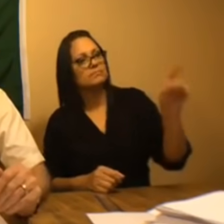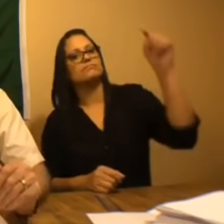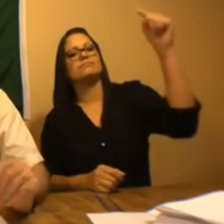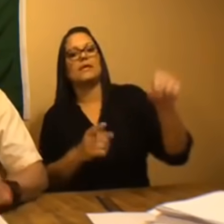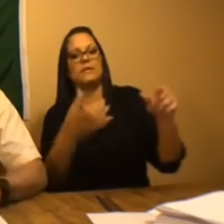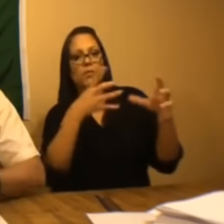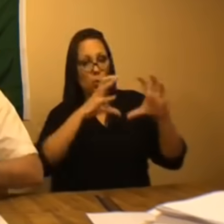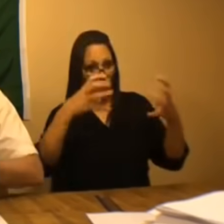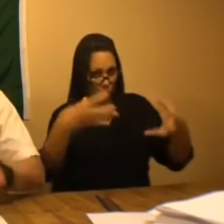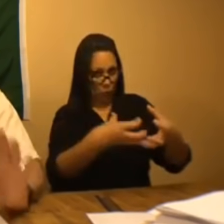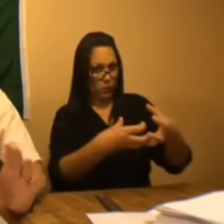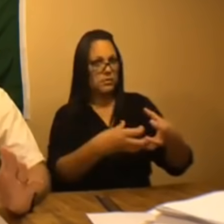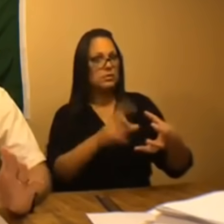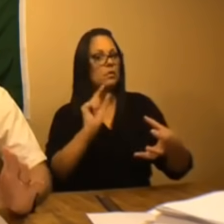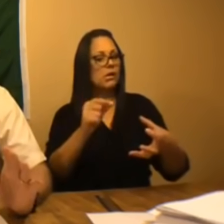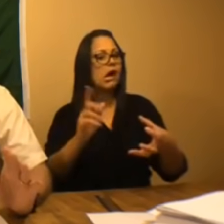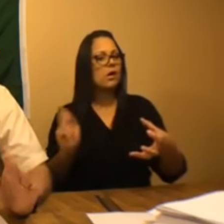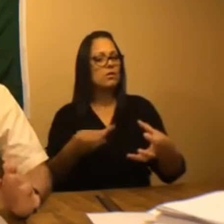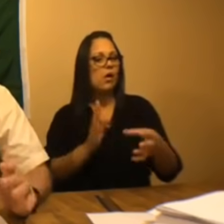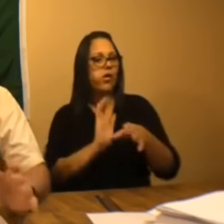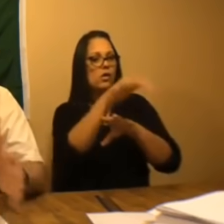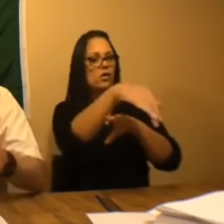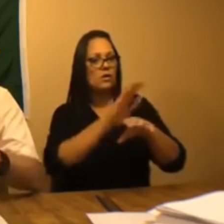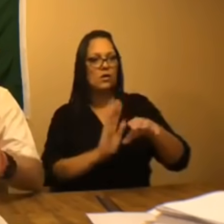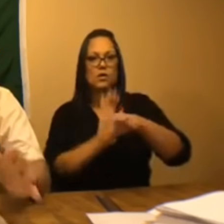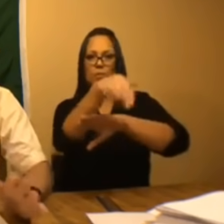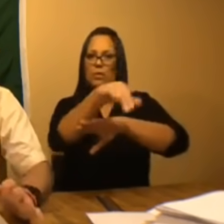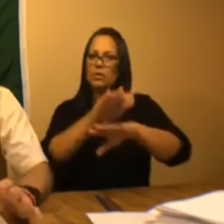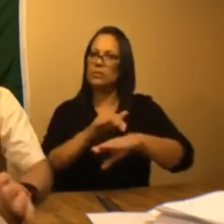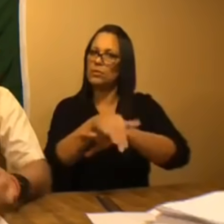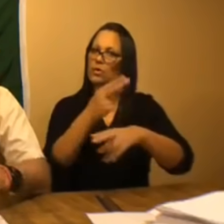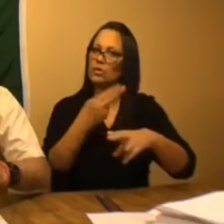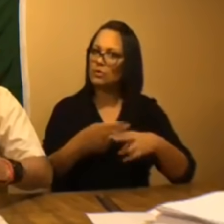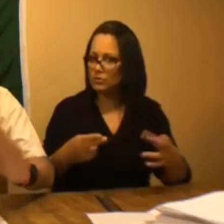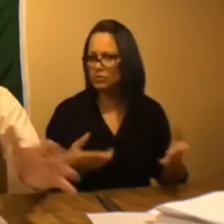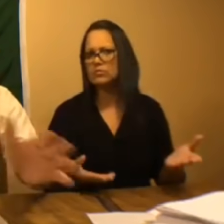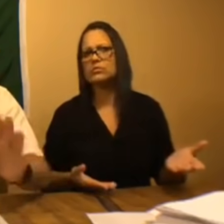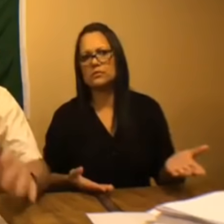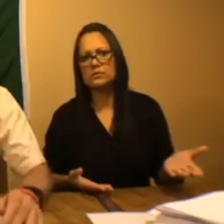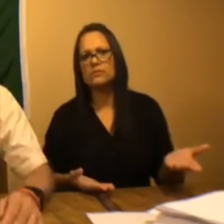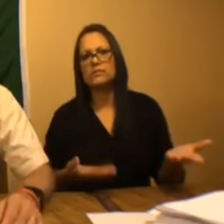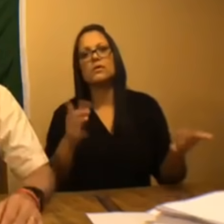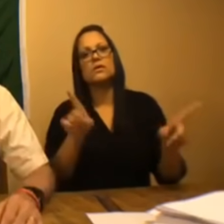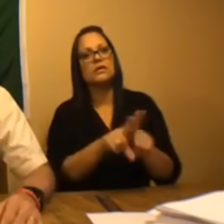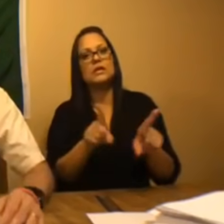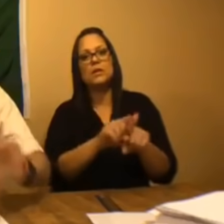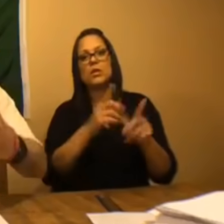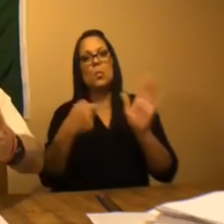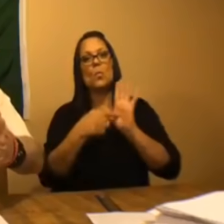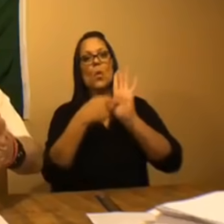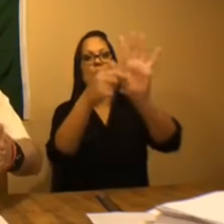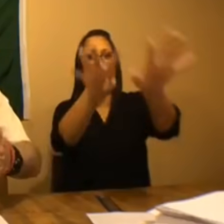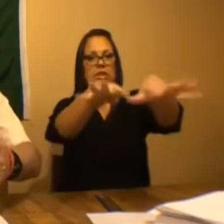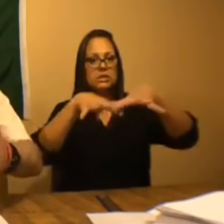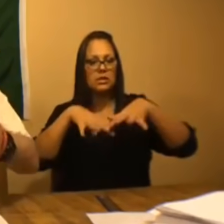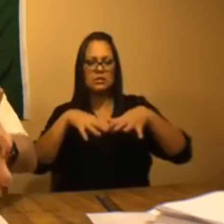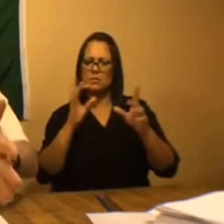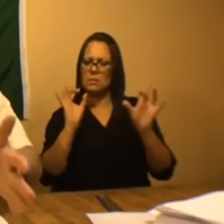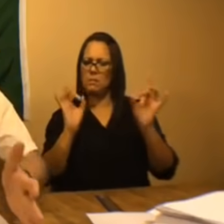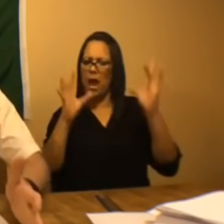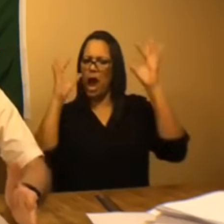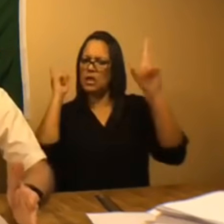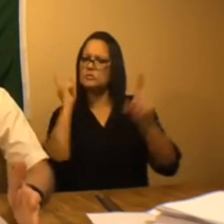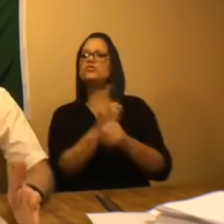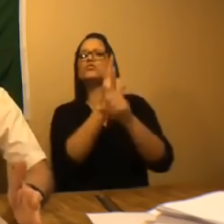procedimento. Então, é uma maneira de burlar as comissões e também buscar não passar pelo plenário da Câmara. Descobrimos isso aí e